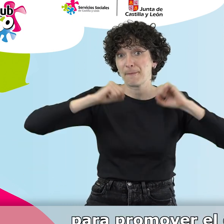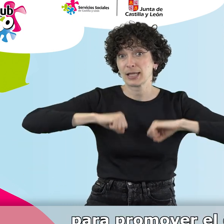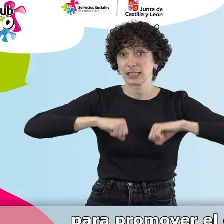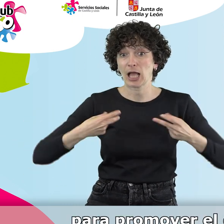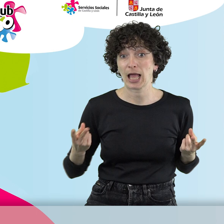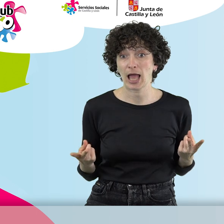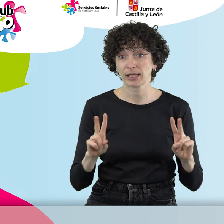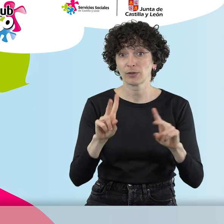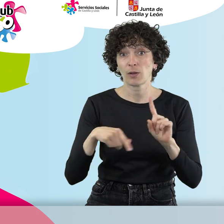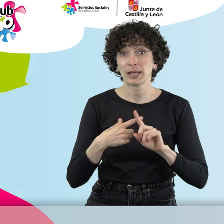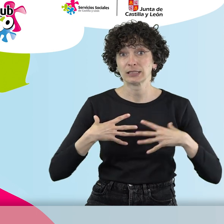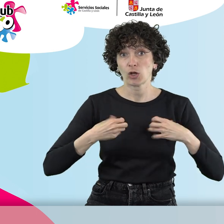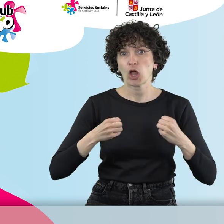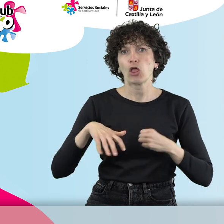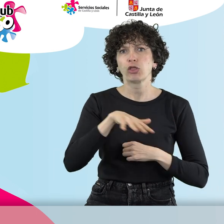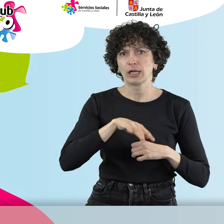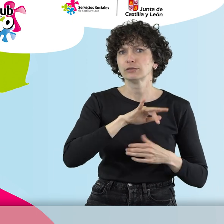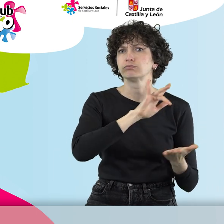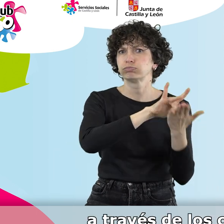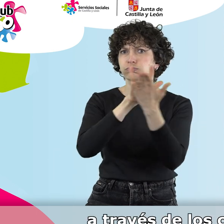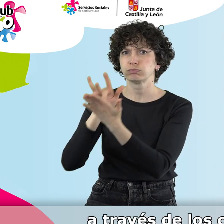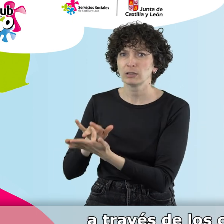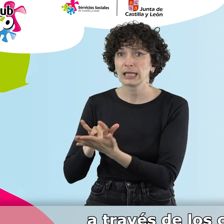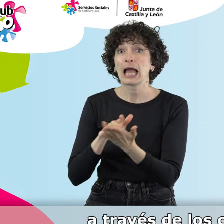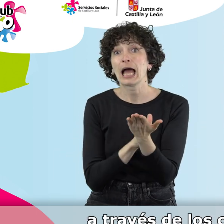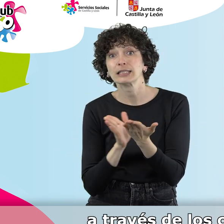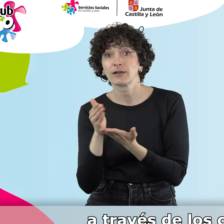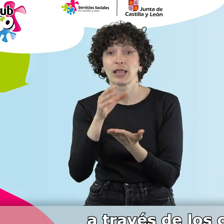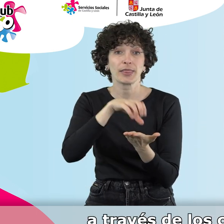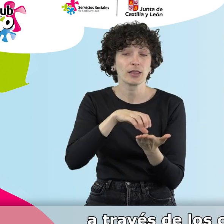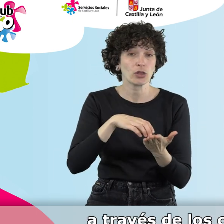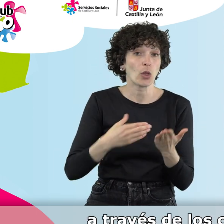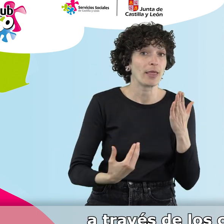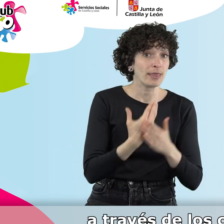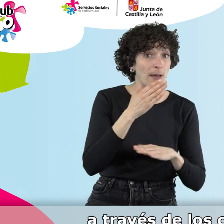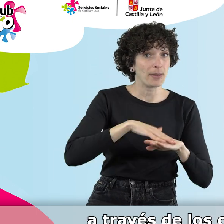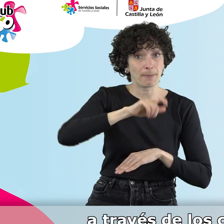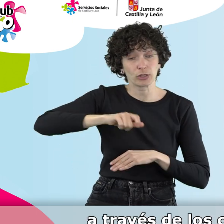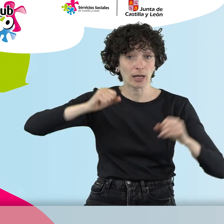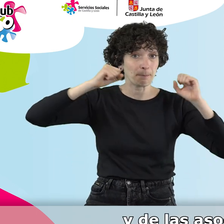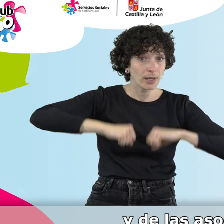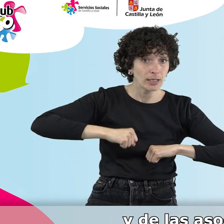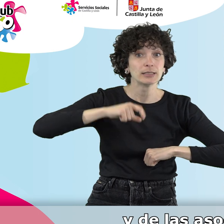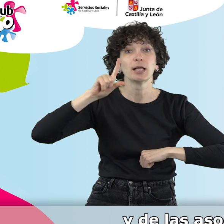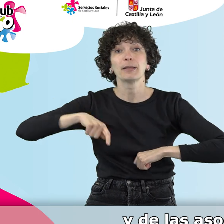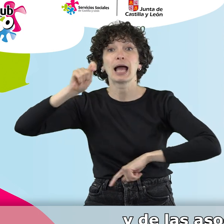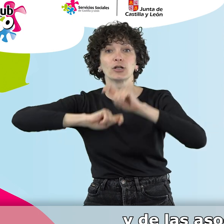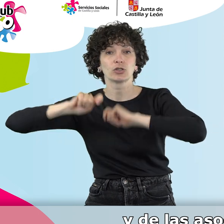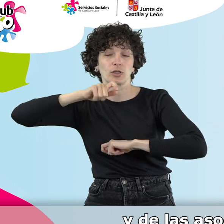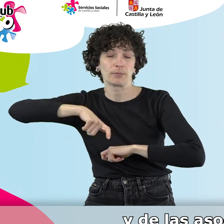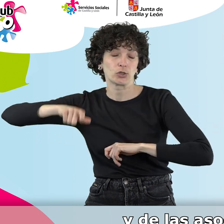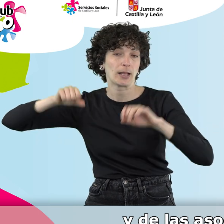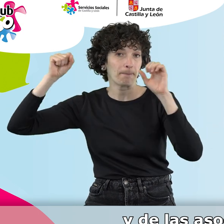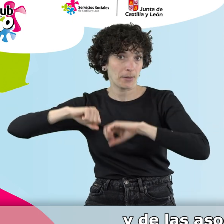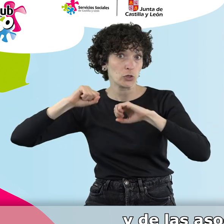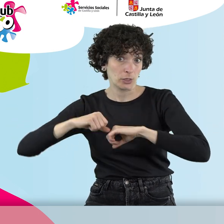y saludable en numerosos puntos de la comunidad, a través de los centros de día para personas mayores y de las asociaciones de